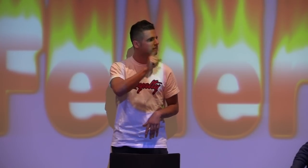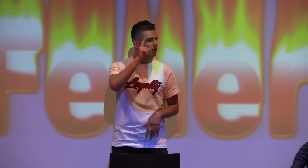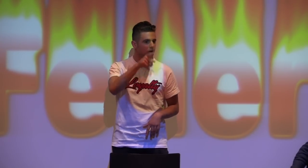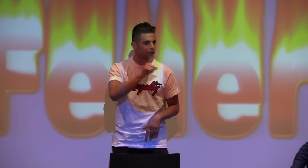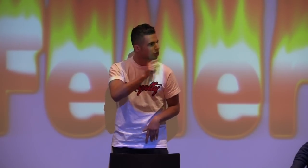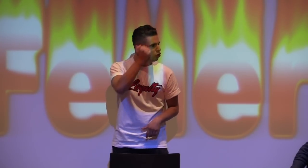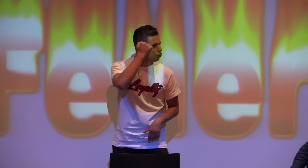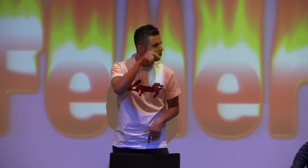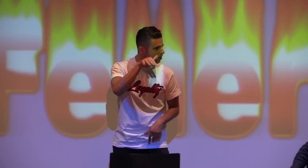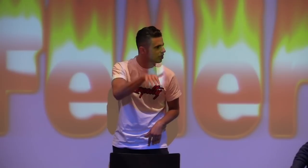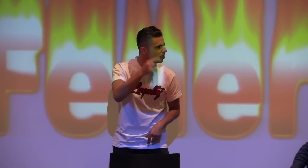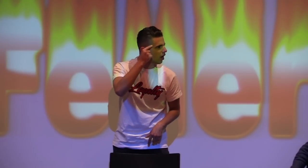Inklusion angesprochen.